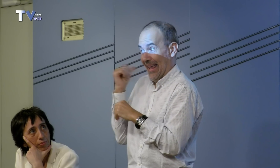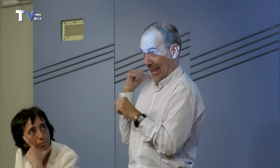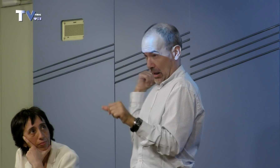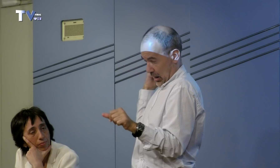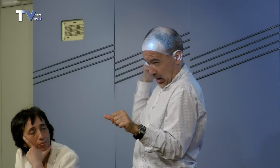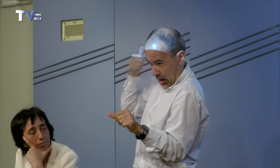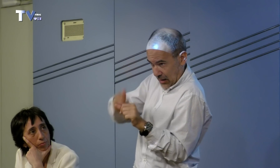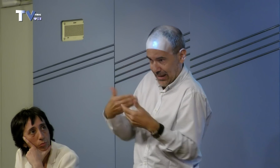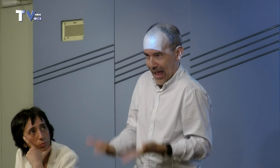cap llei que ens podia